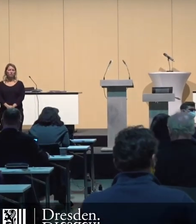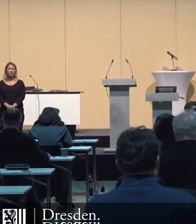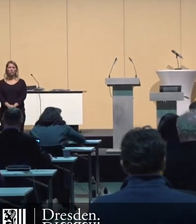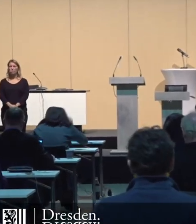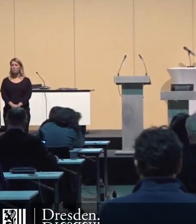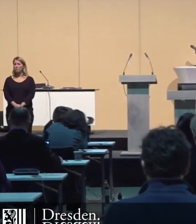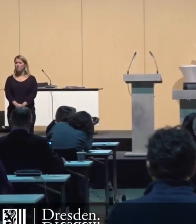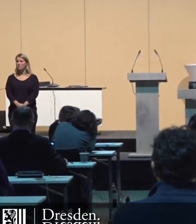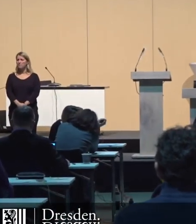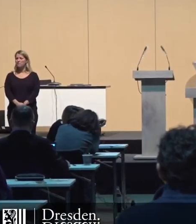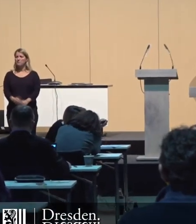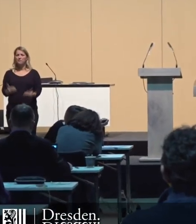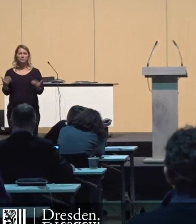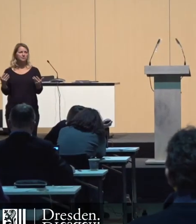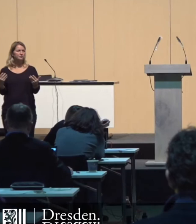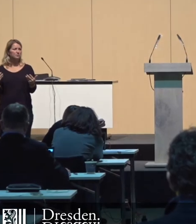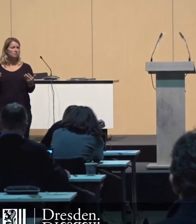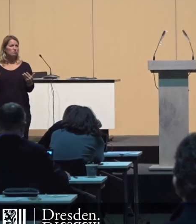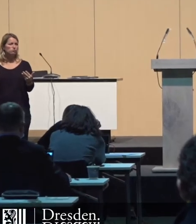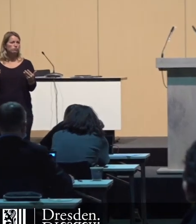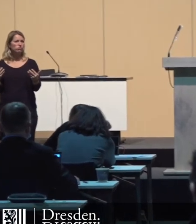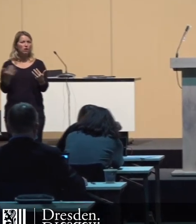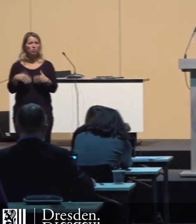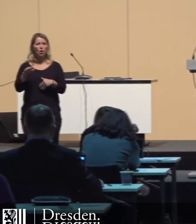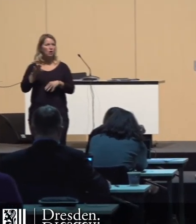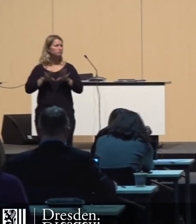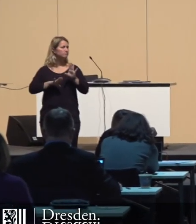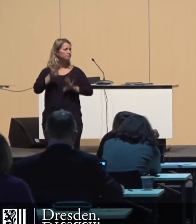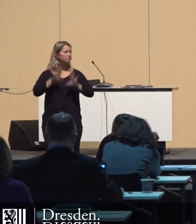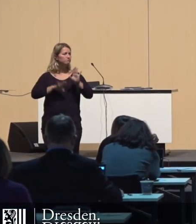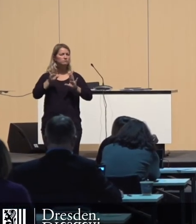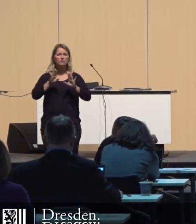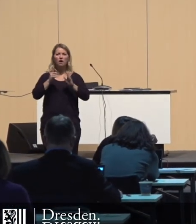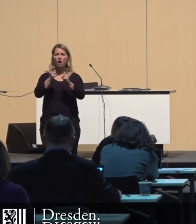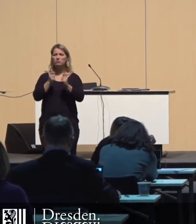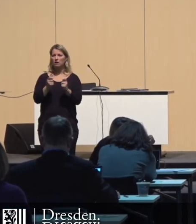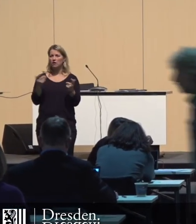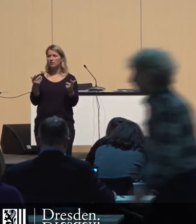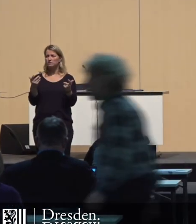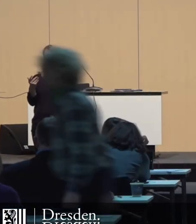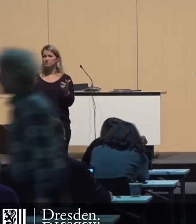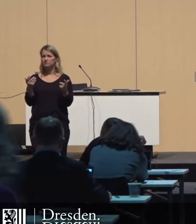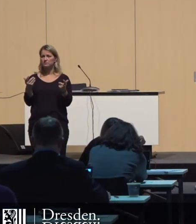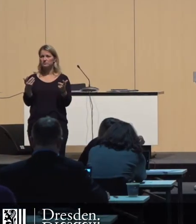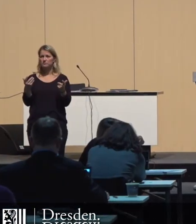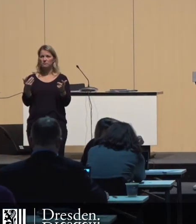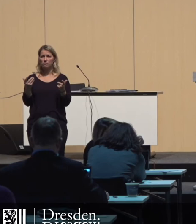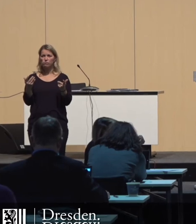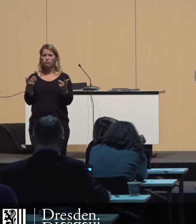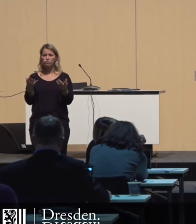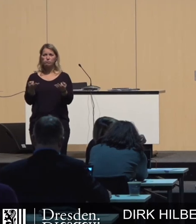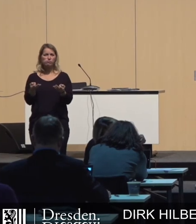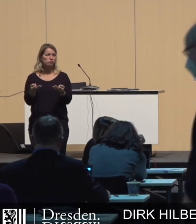Gibt es weitere Wortmeldungen oder Anträge aus der Auszeit? Das ist